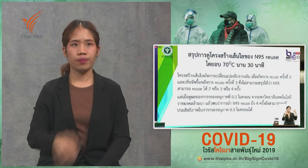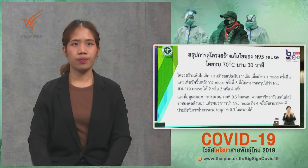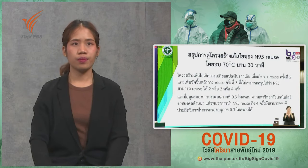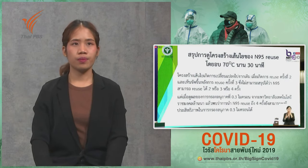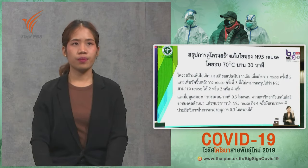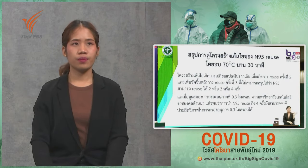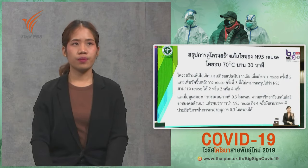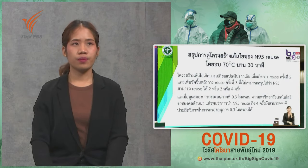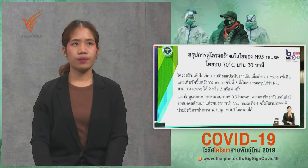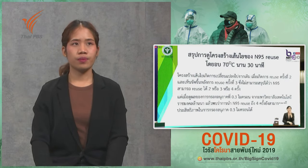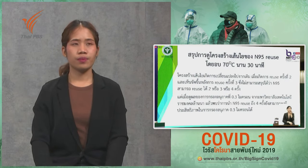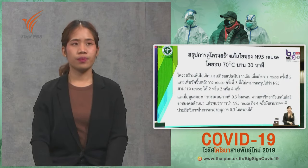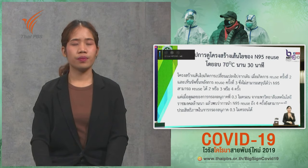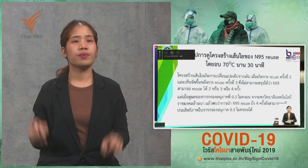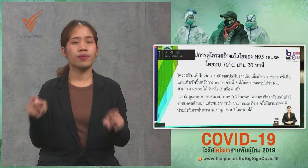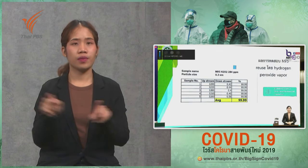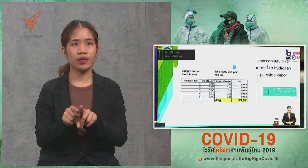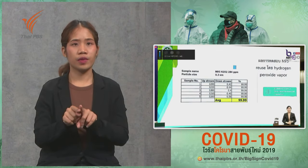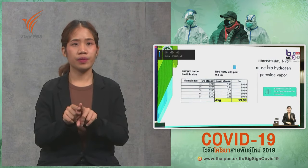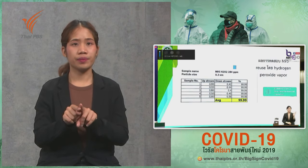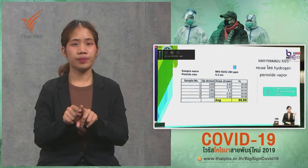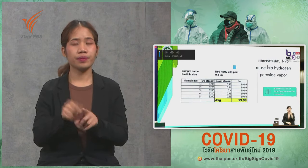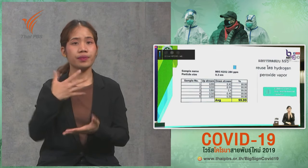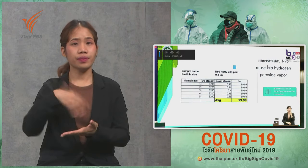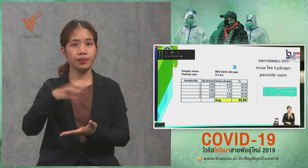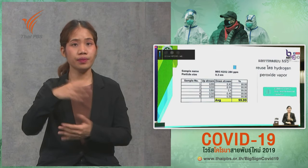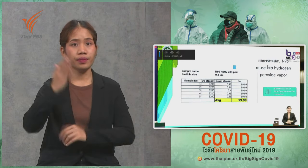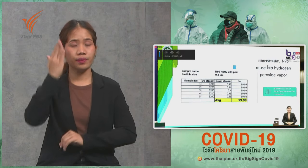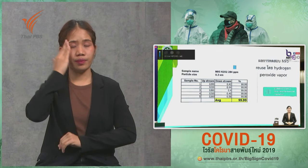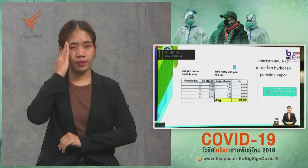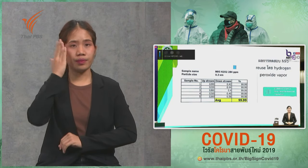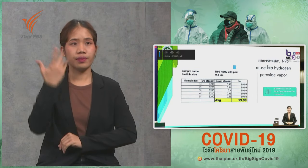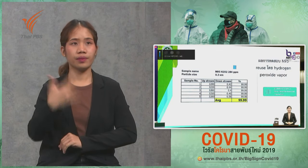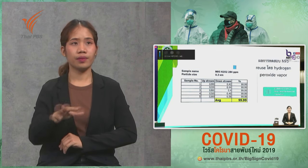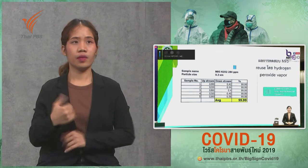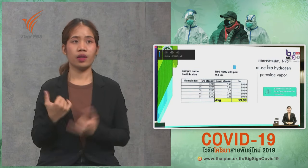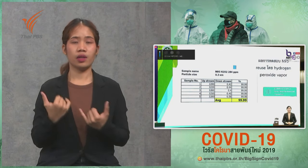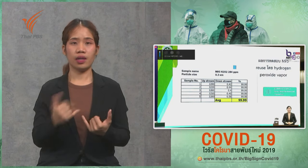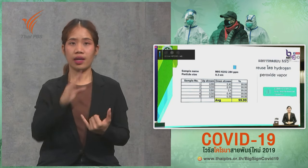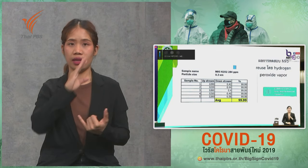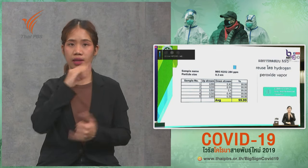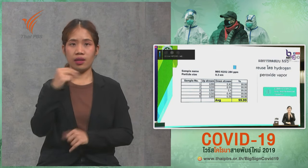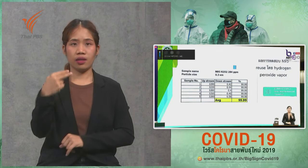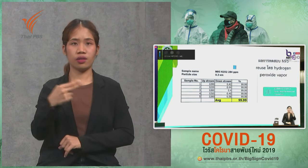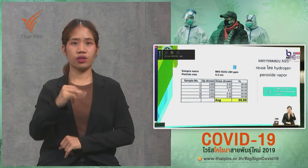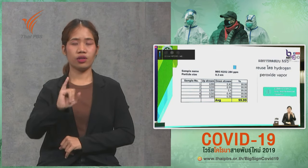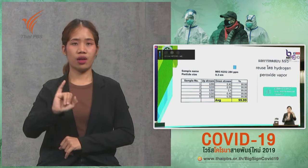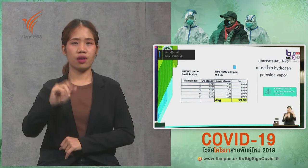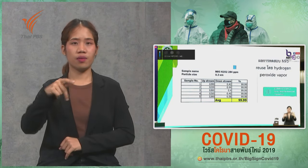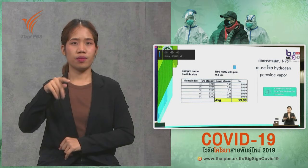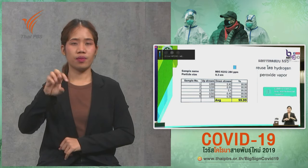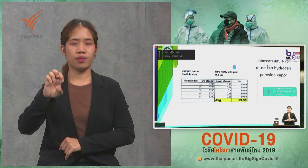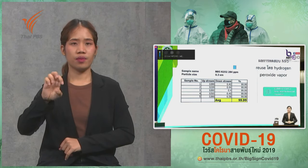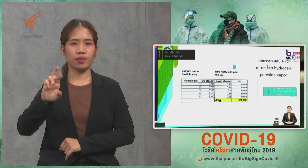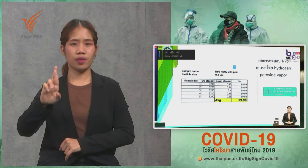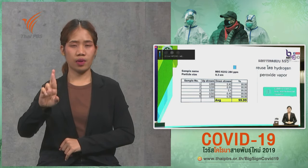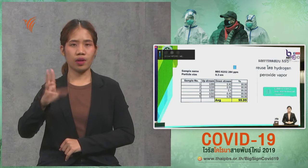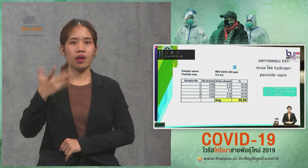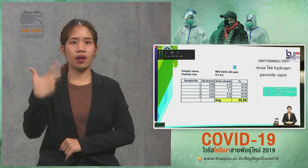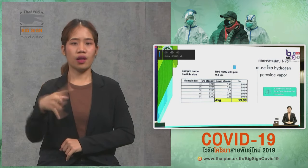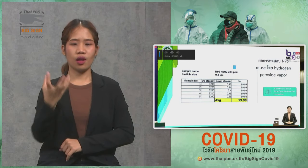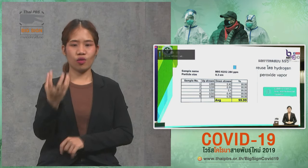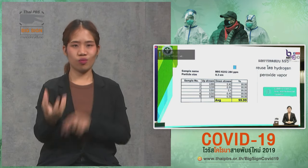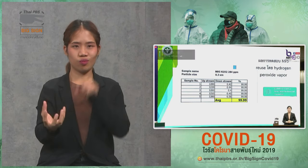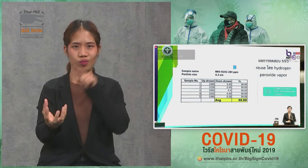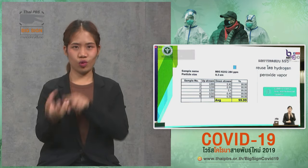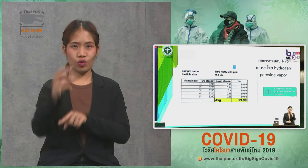อันนี้ก็คืออย่างที่เรียนให้ทราบต่อไปค่ะอันนี้ก็คือเมื่อใช้ไฮโดรเจนเปอร์ออกไซด์เวเฟอร์นะคะผลของการ